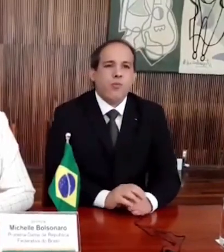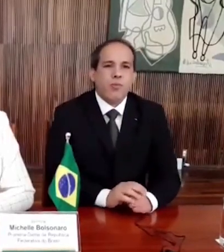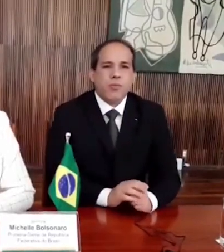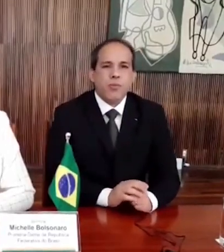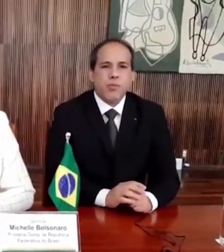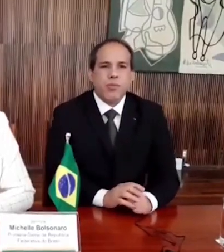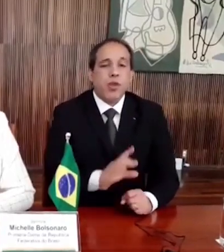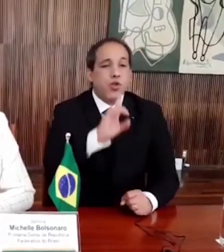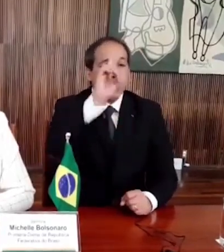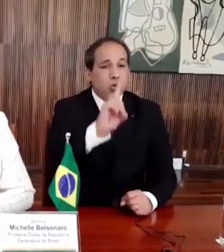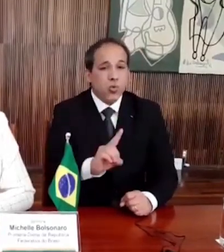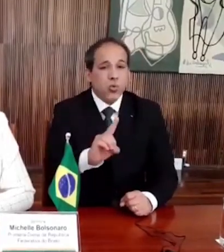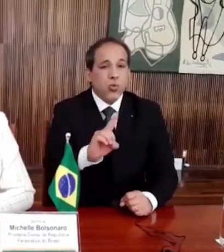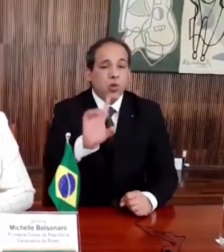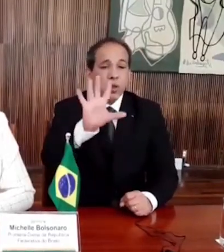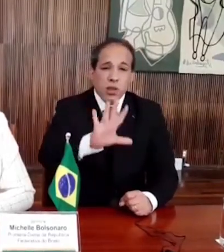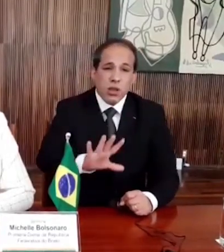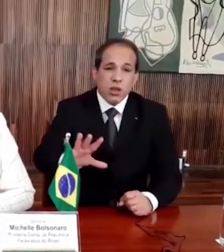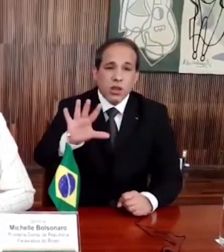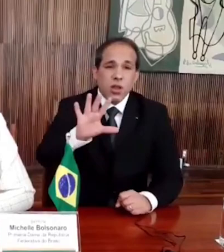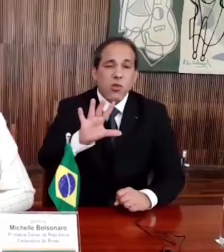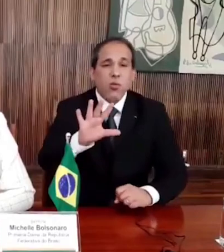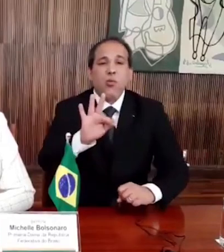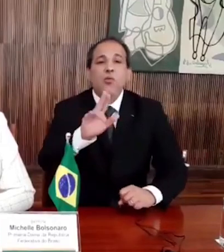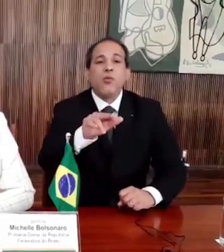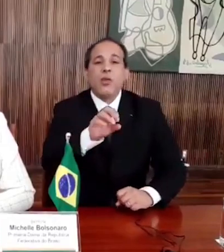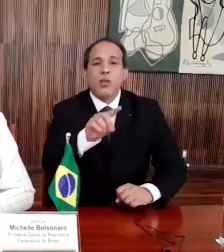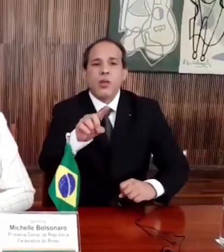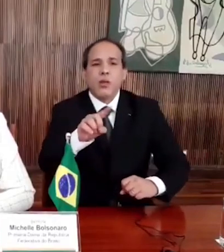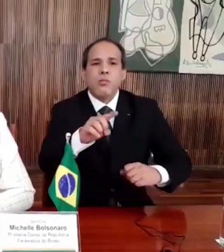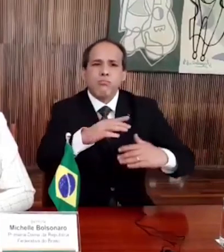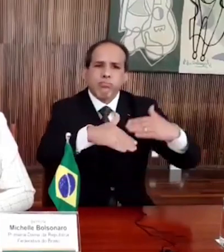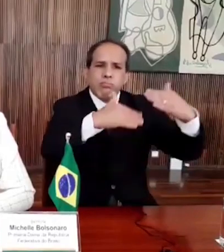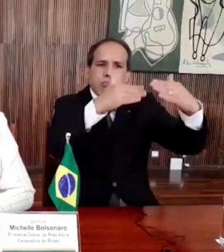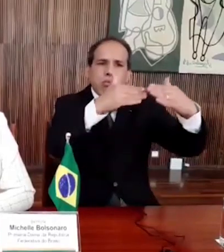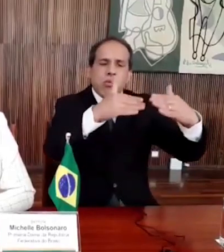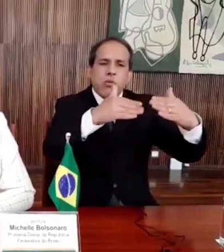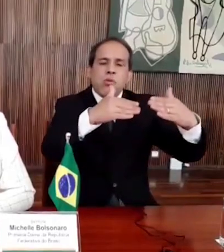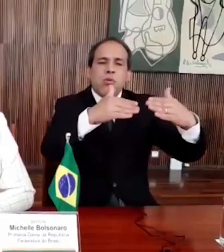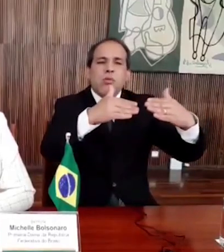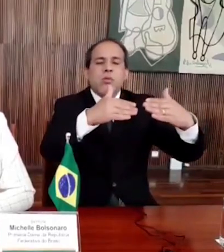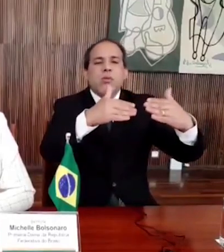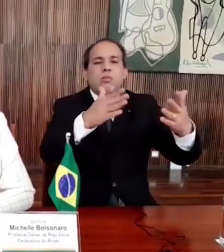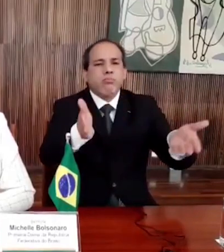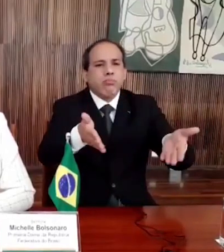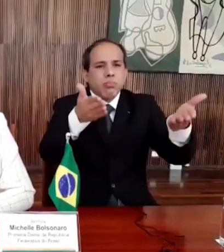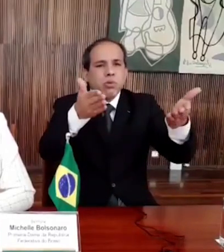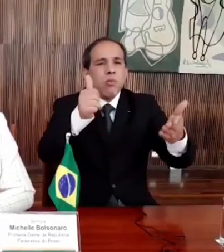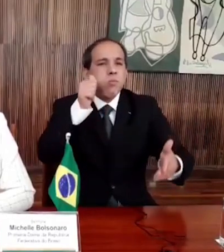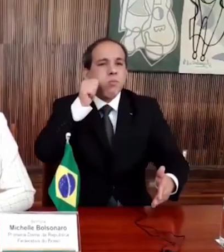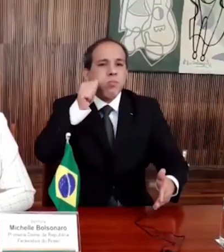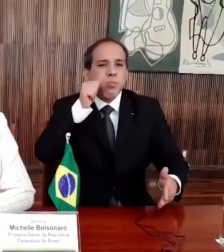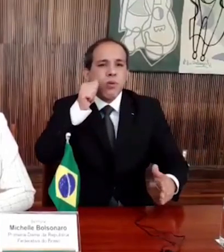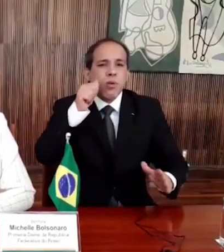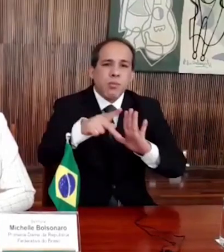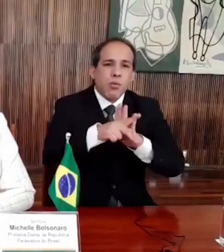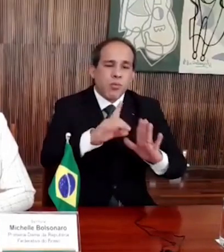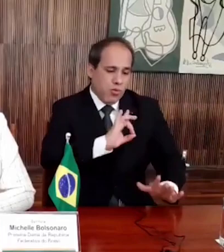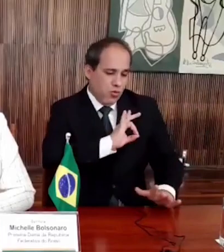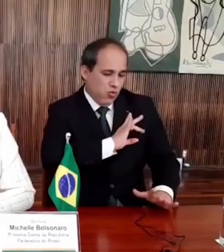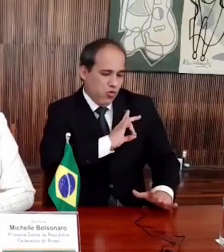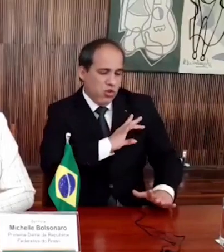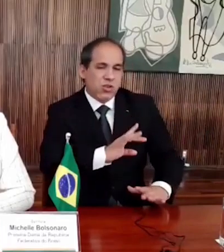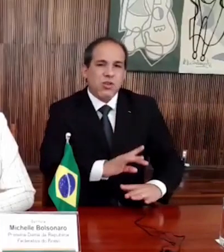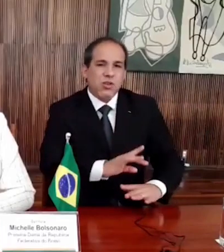FAO. Directora Nacional de Fundación para Promoción y Desarrollo de la Mujer del Chile. La directora nacional de la Fundación para